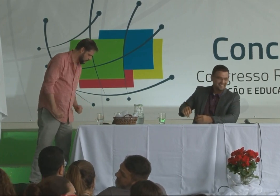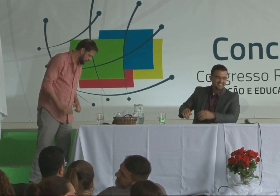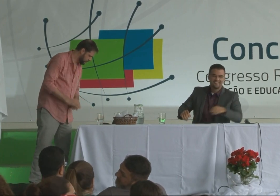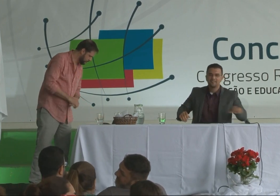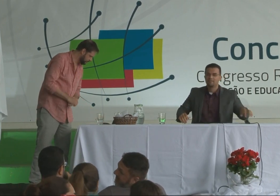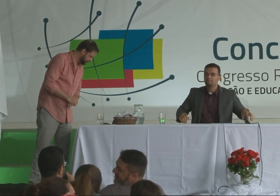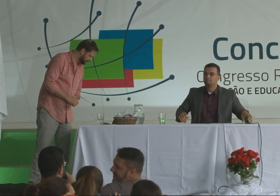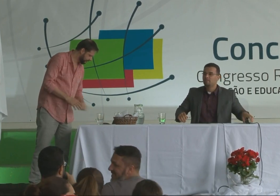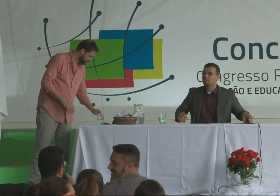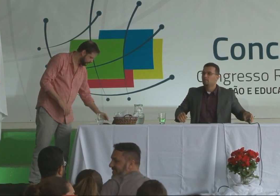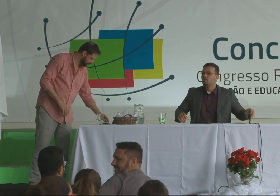problema.